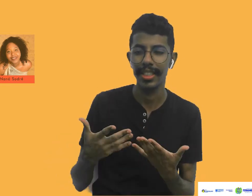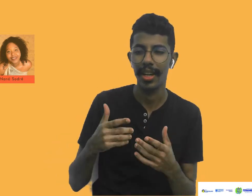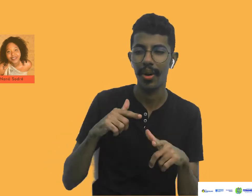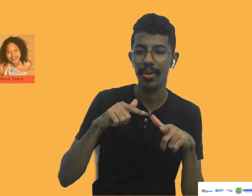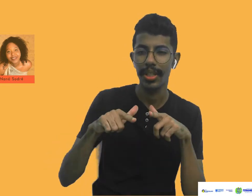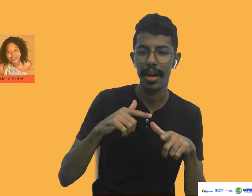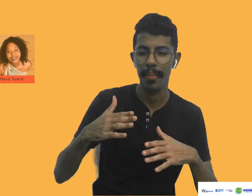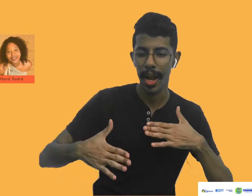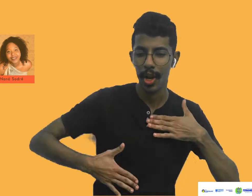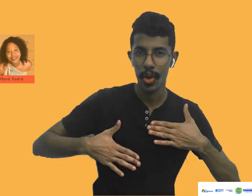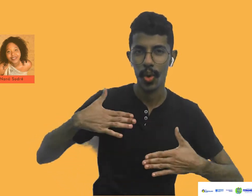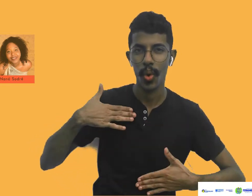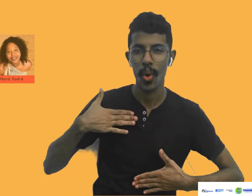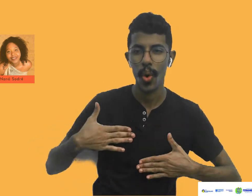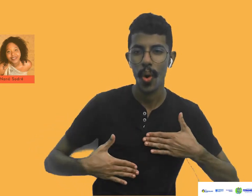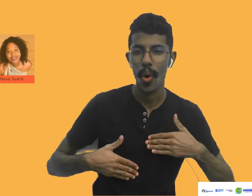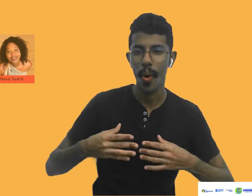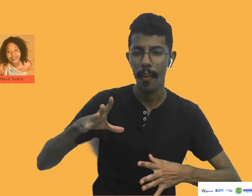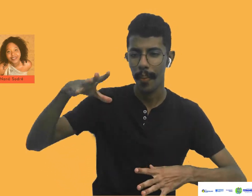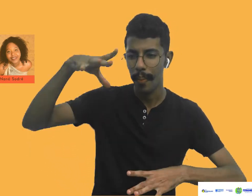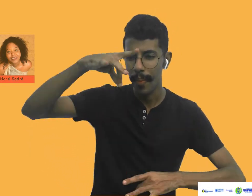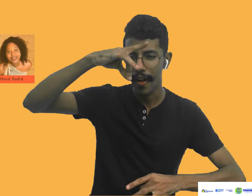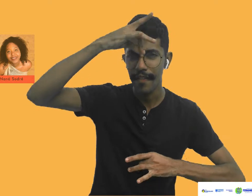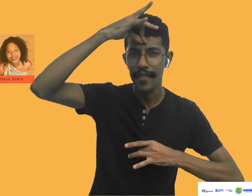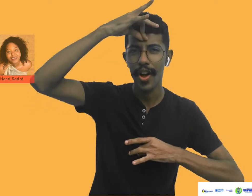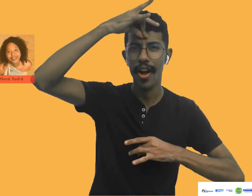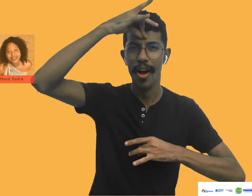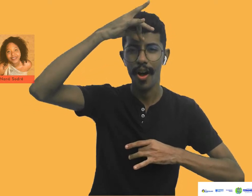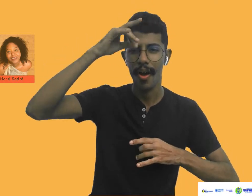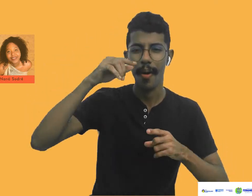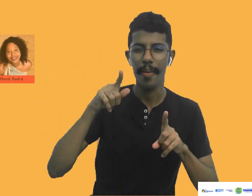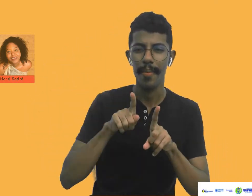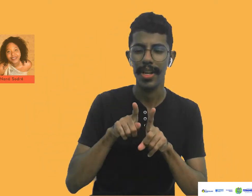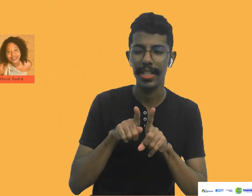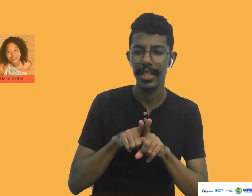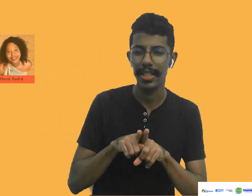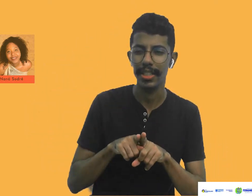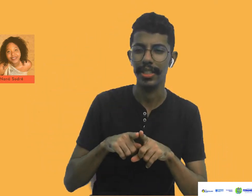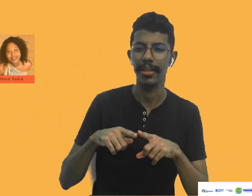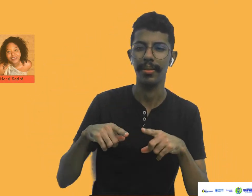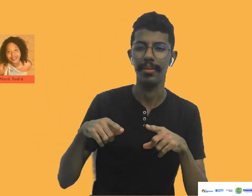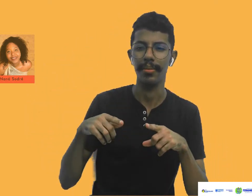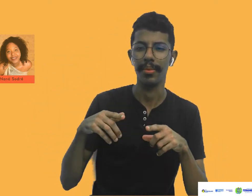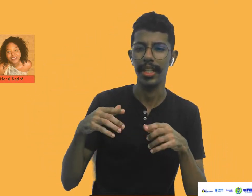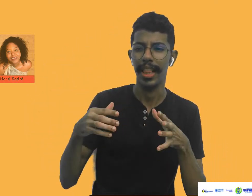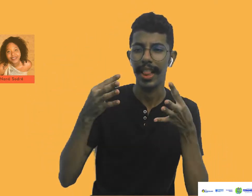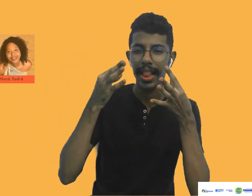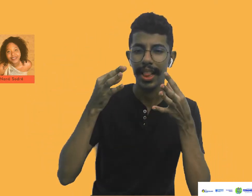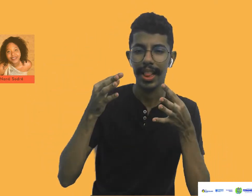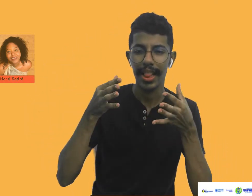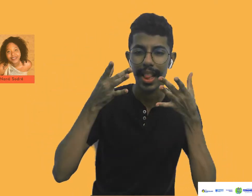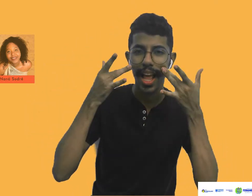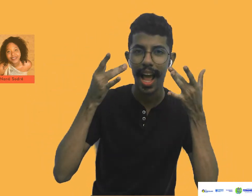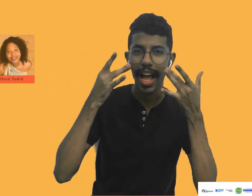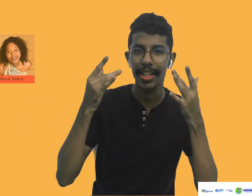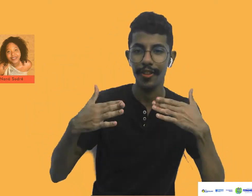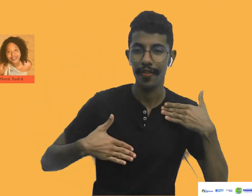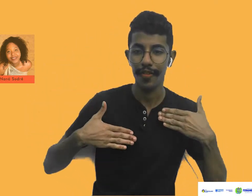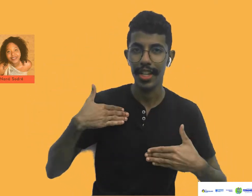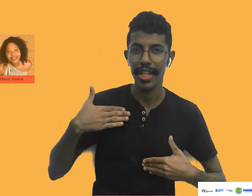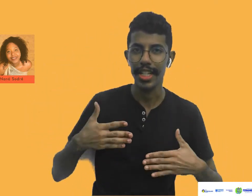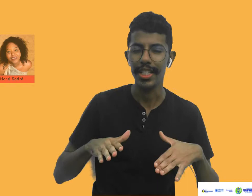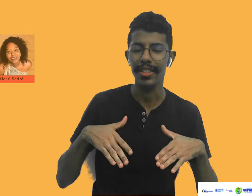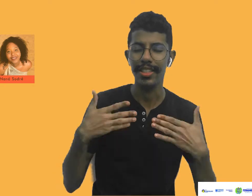né, desse trabalho corporal, performático, teatro antropológico, teatro